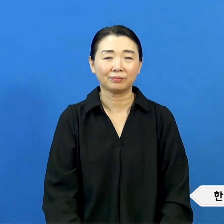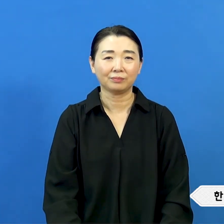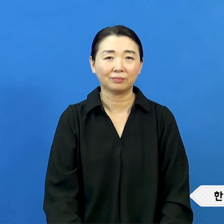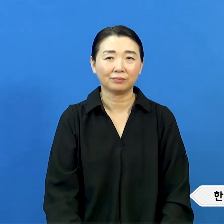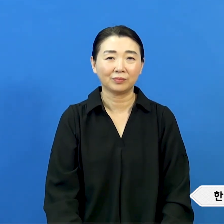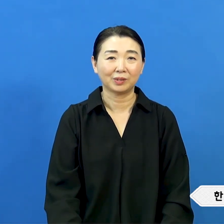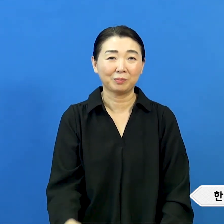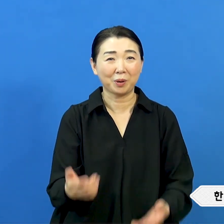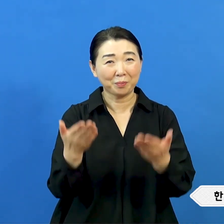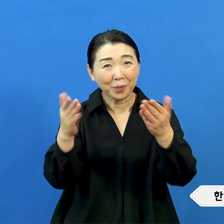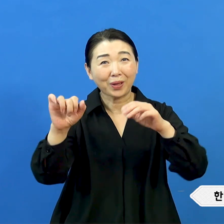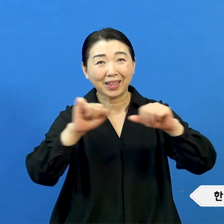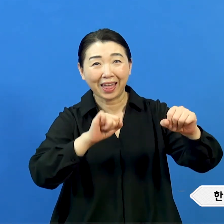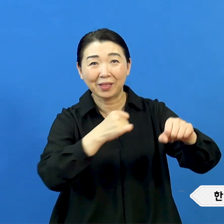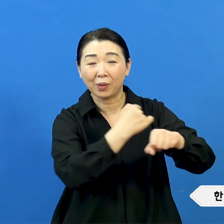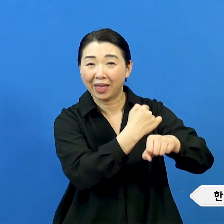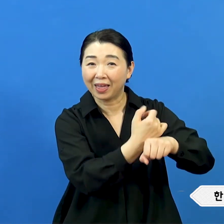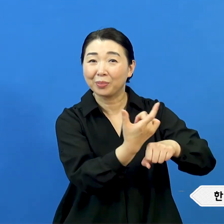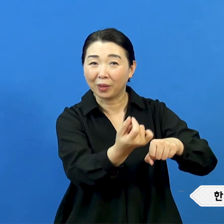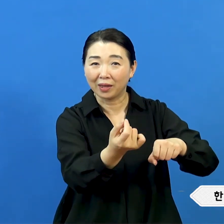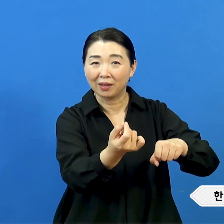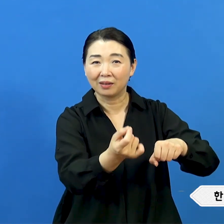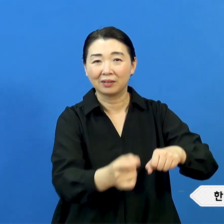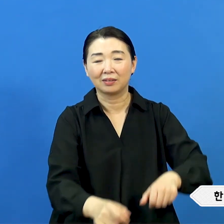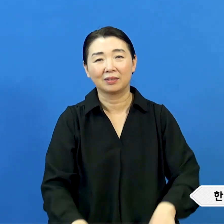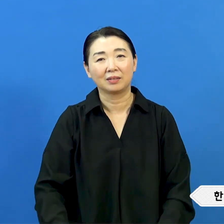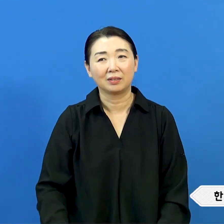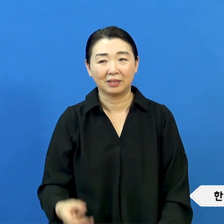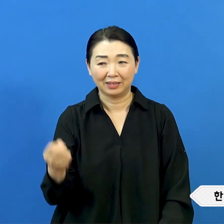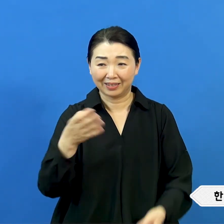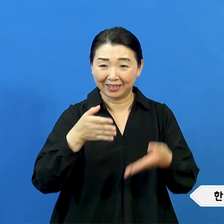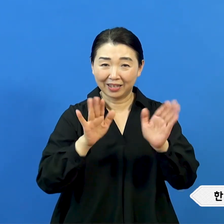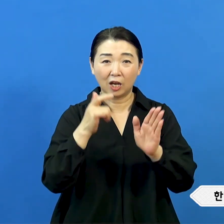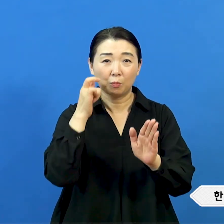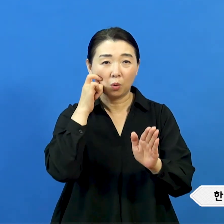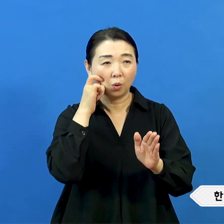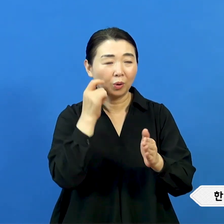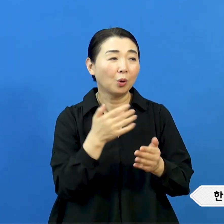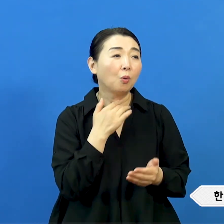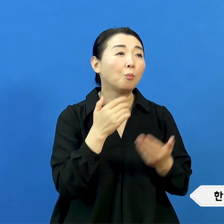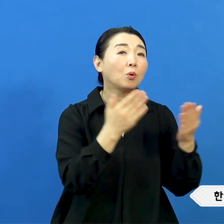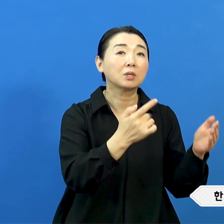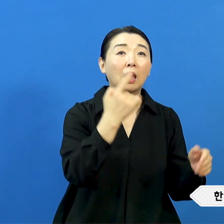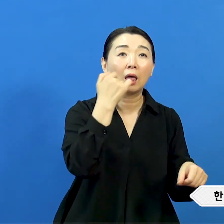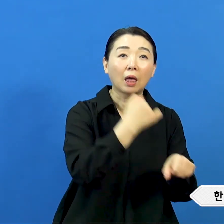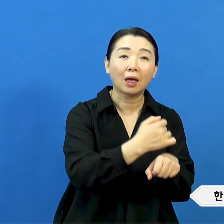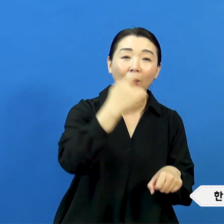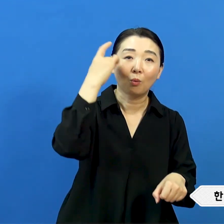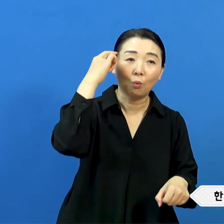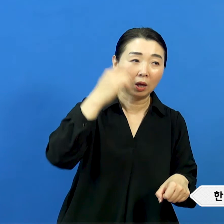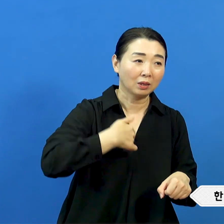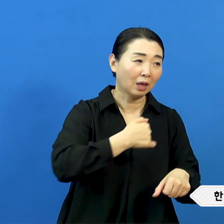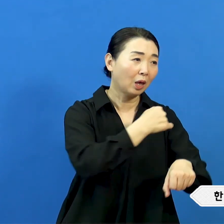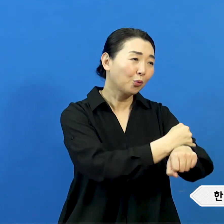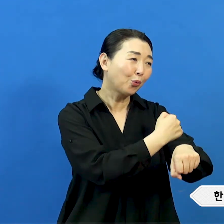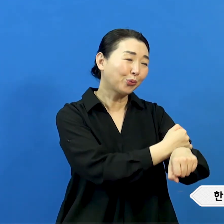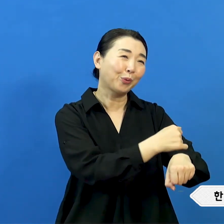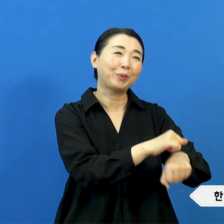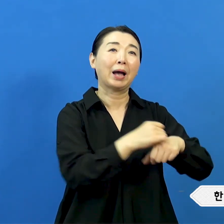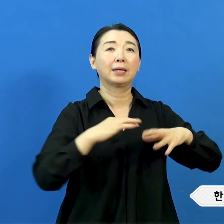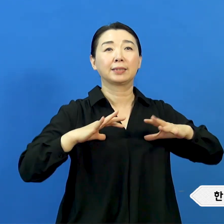뭐 봉사하고 하는 것도 마찬가지입니다. 중생하지 못한 사람 봉사는 왜 합니까? 자기 공로 쌓기